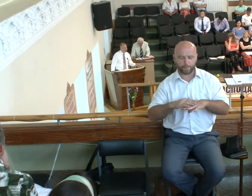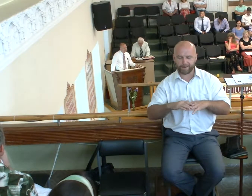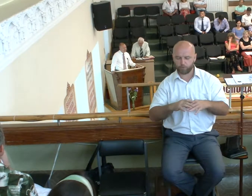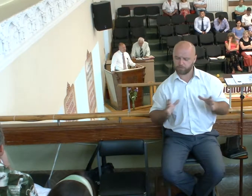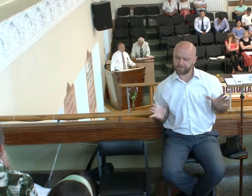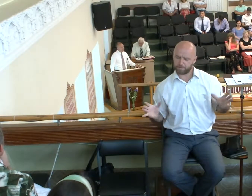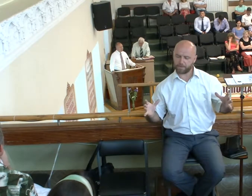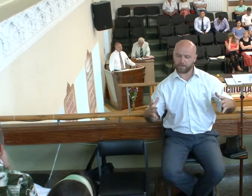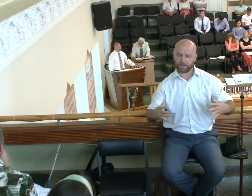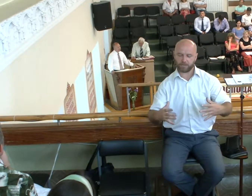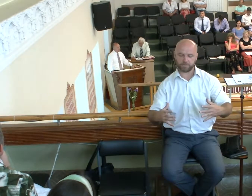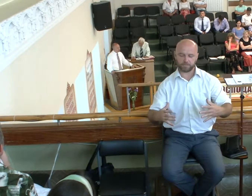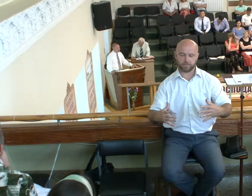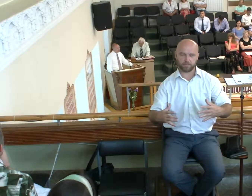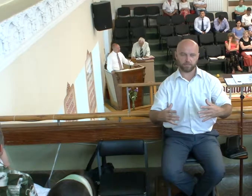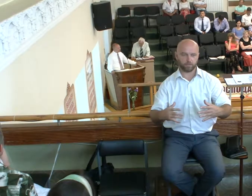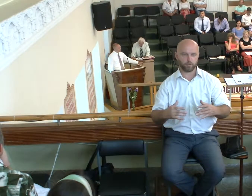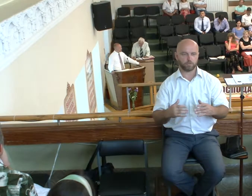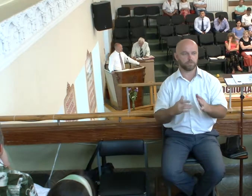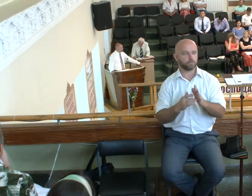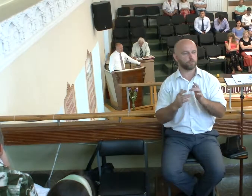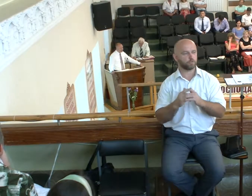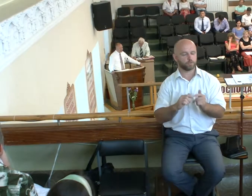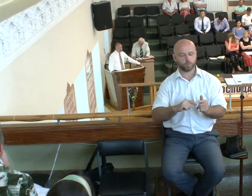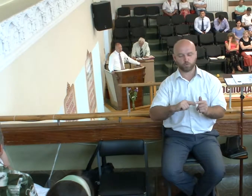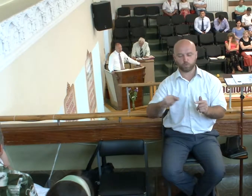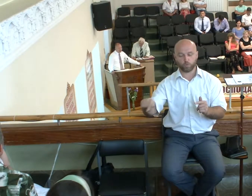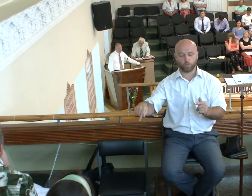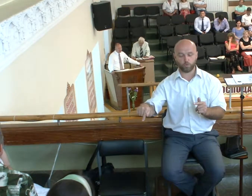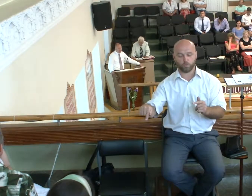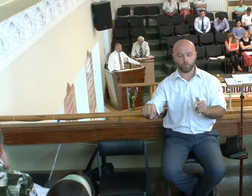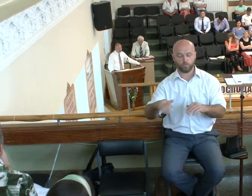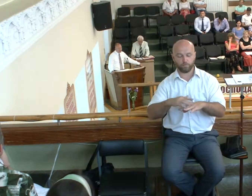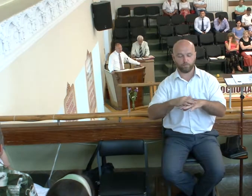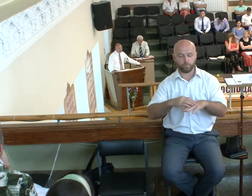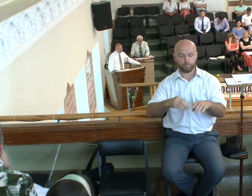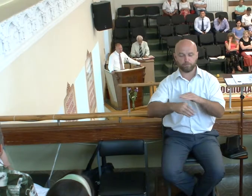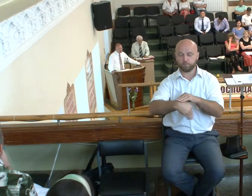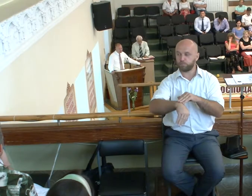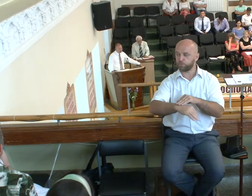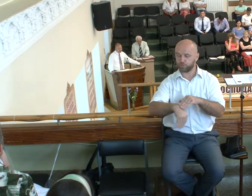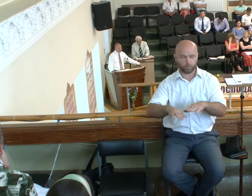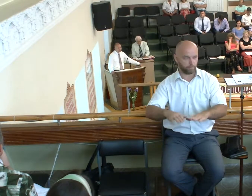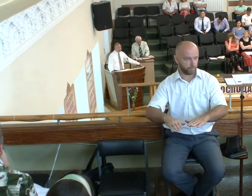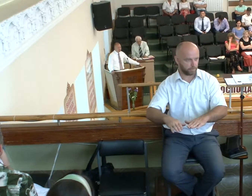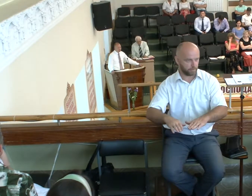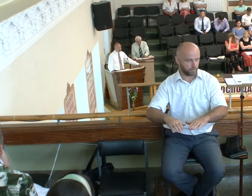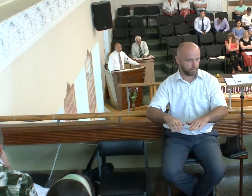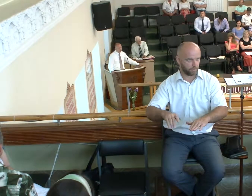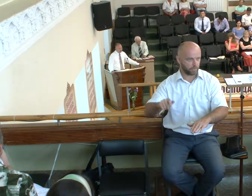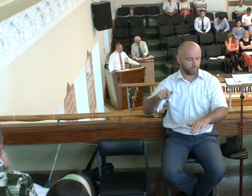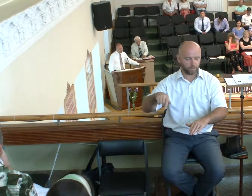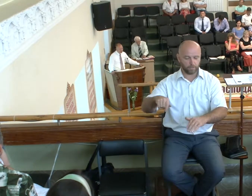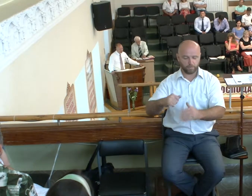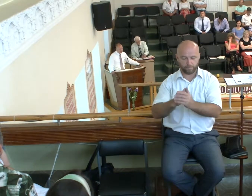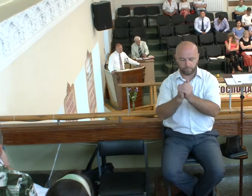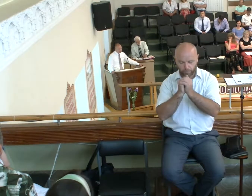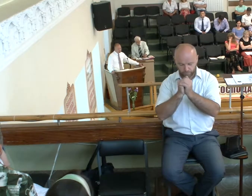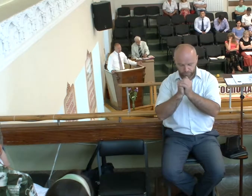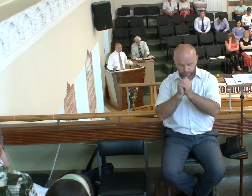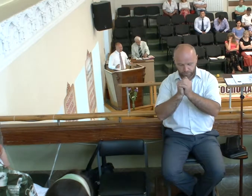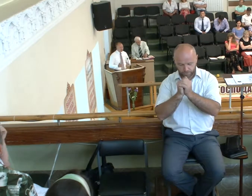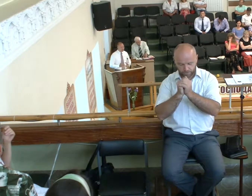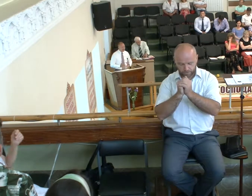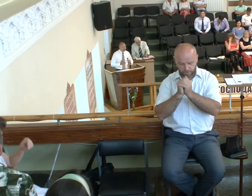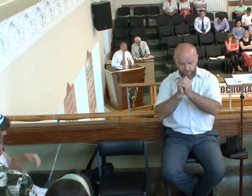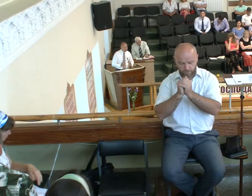приходят, он уходит в пустынные места, там молится. Он идет к Богу. Потому